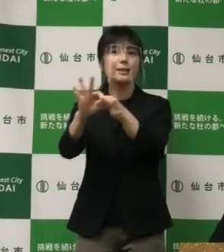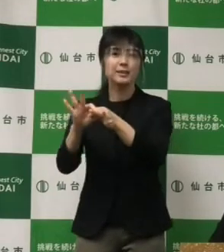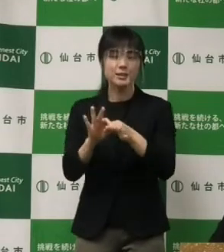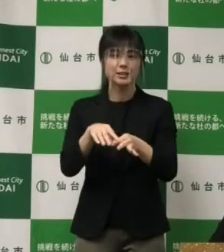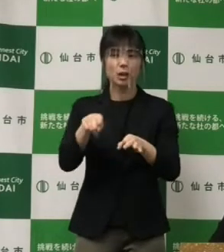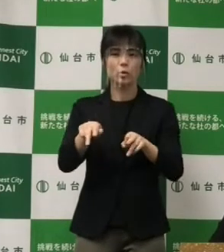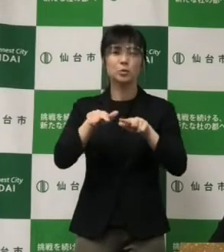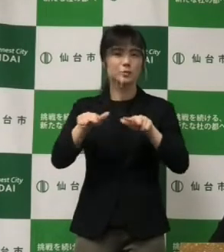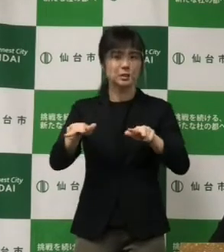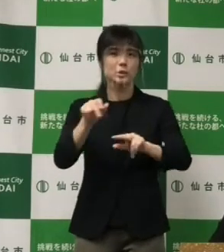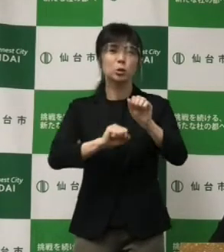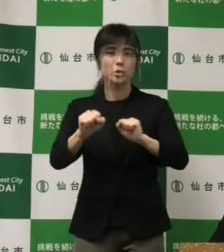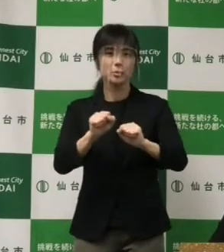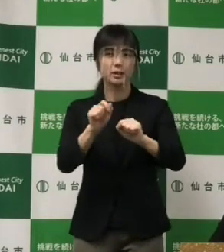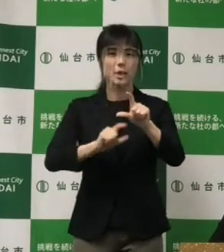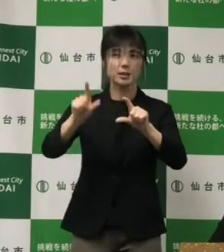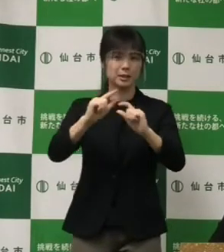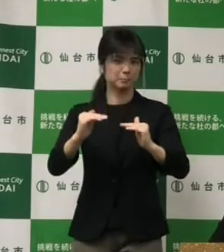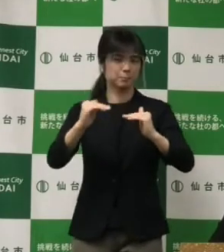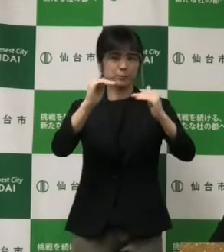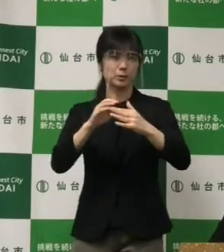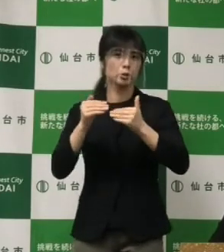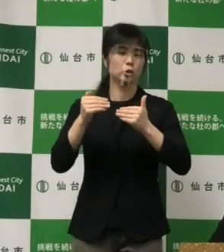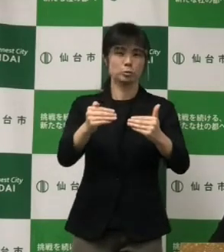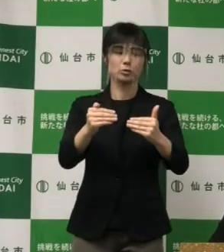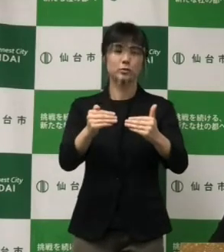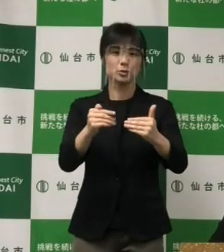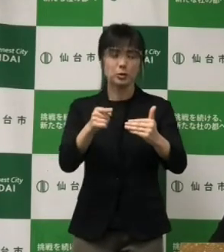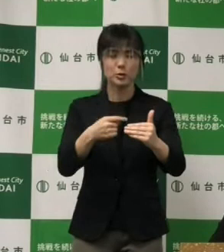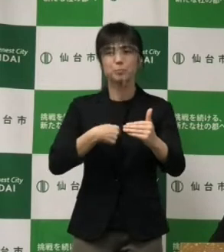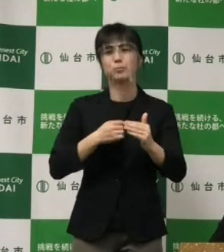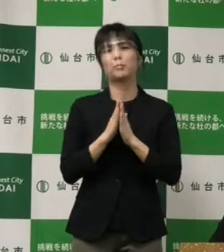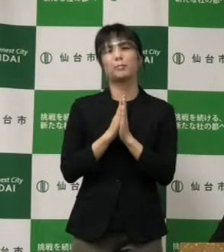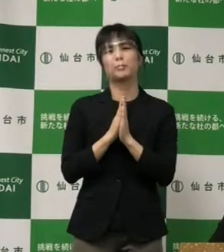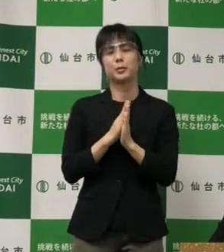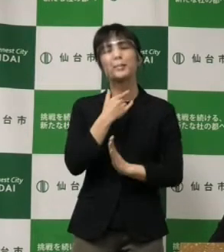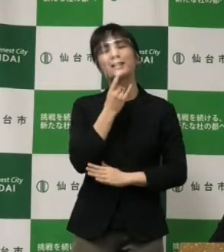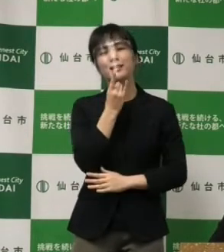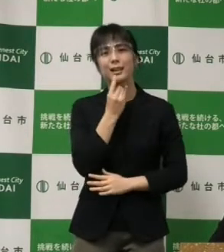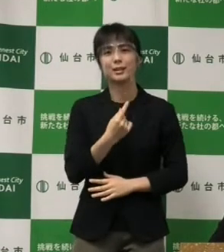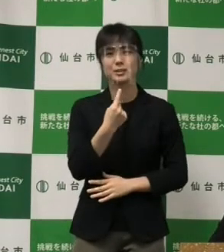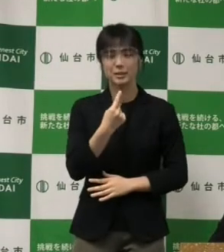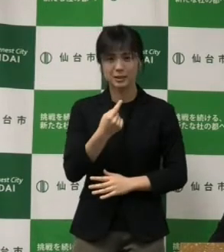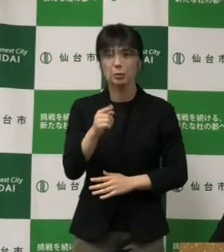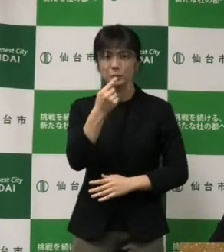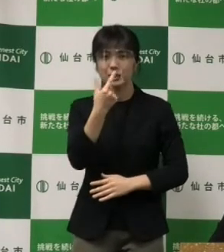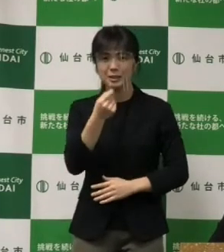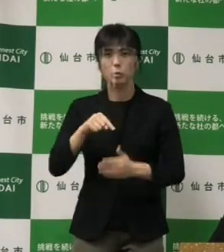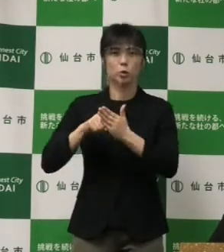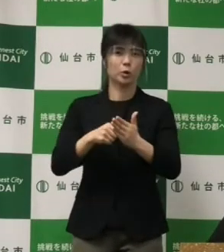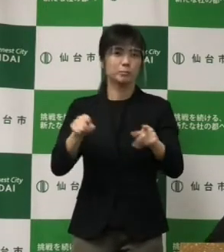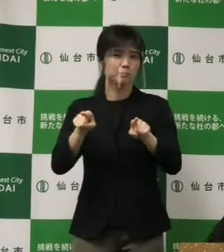さらに進んでいくこと、このことを、本市としても願っておりますし、そうあるように努力をさせていただきます